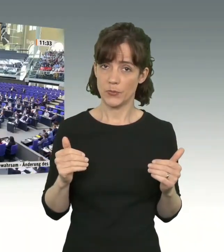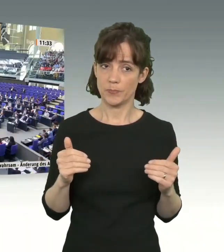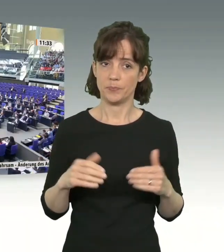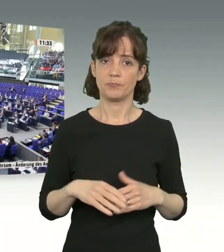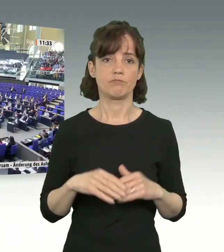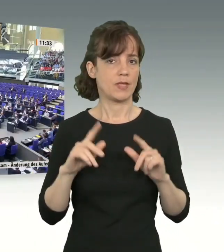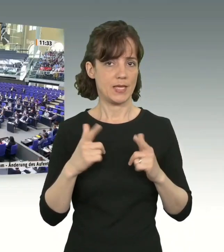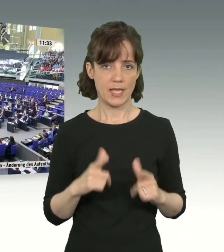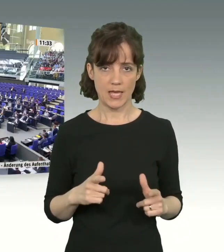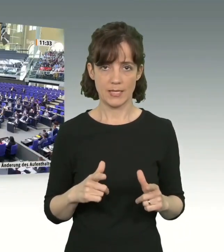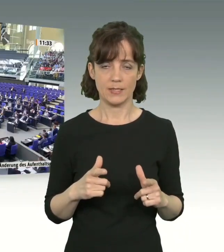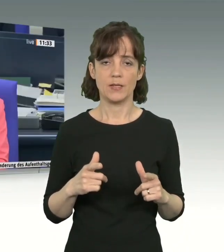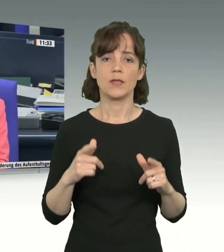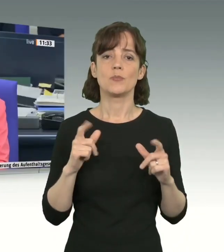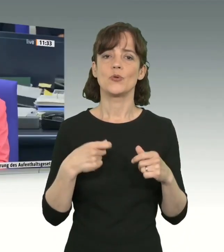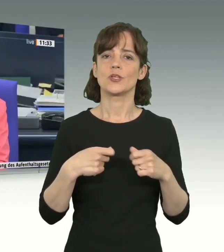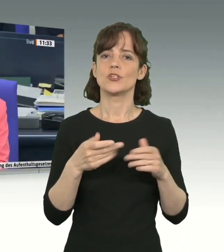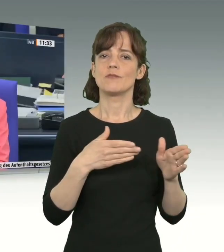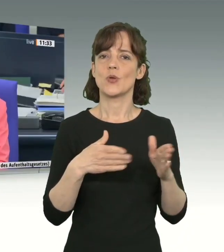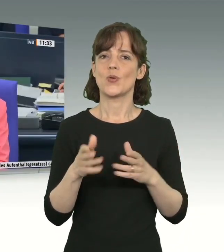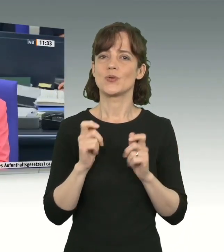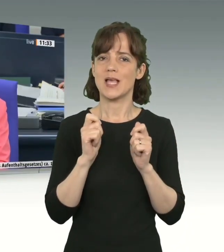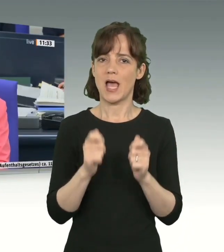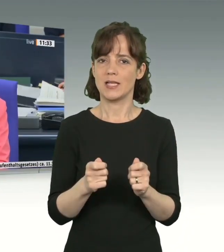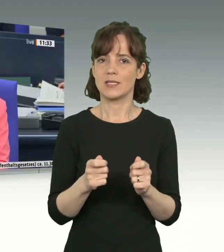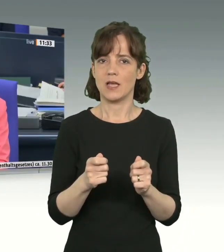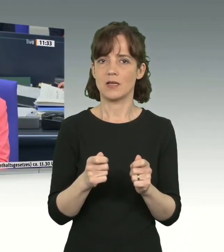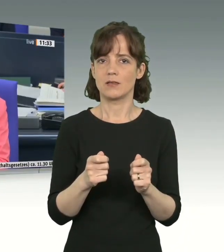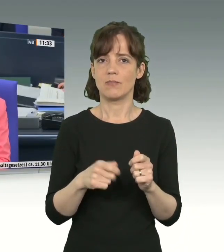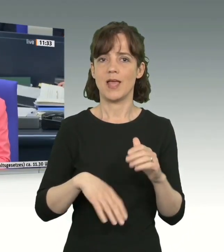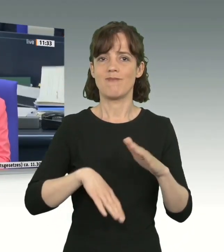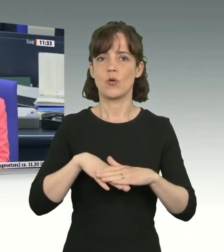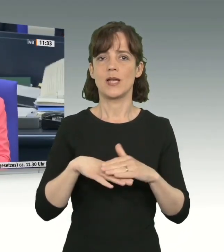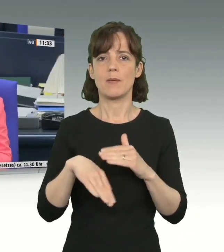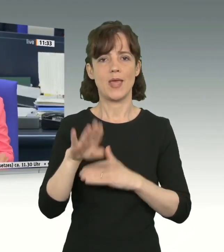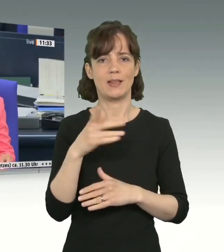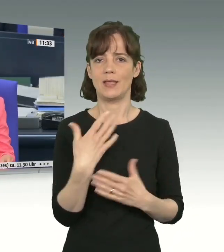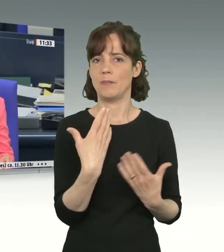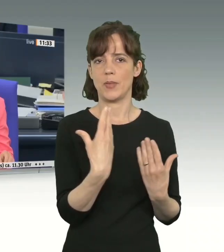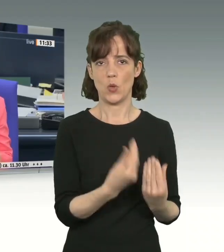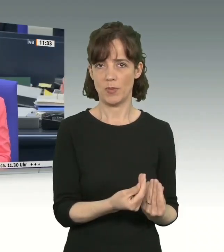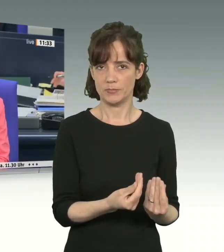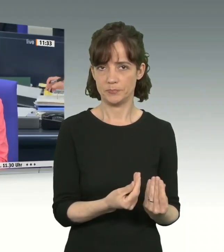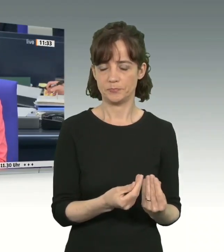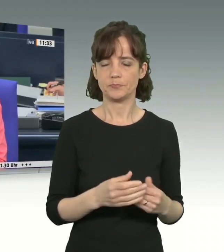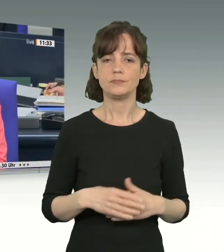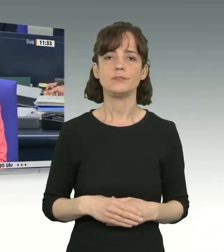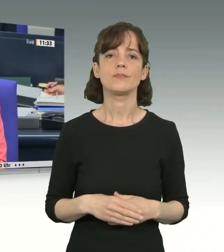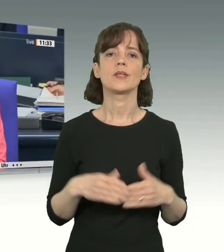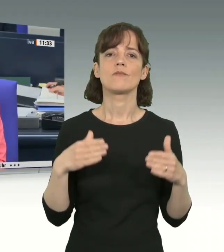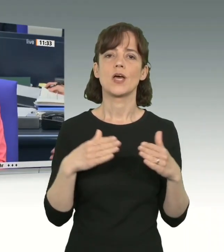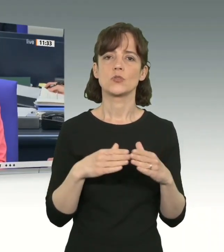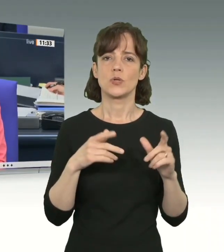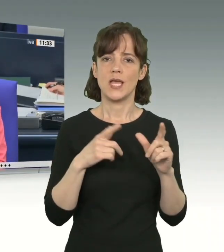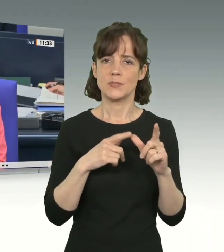Niemand. Der Geschäftsordnungsantrag hat damit die erforderliche Mehrheit nicht erreicht. Die Fraktionen